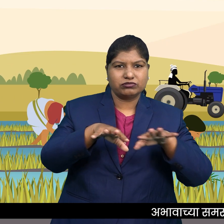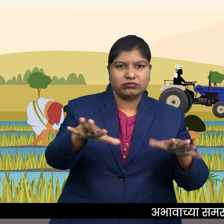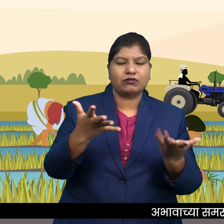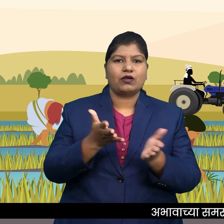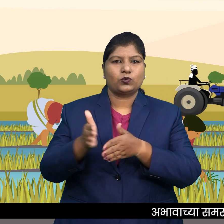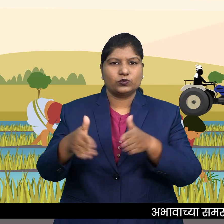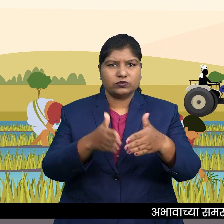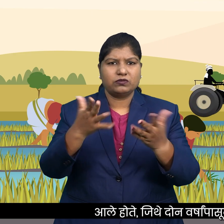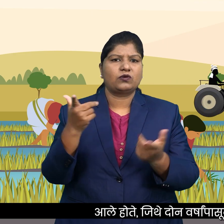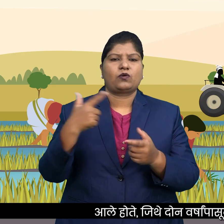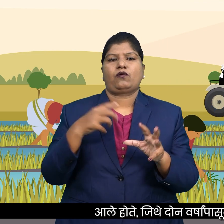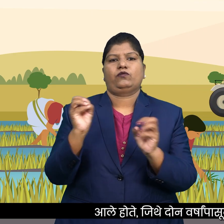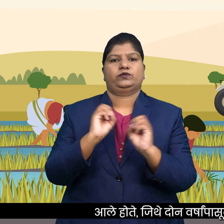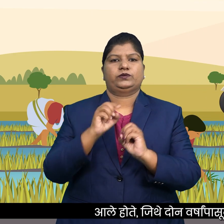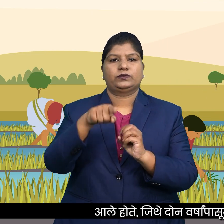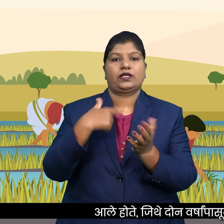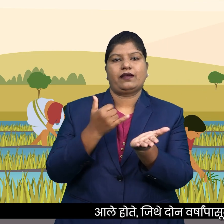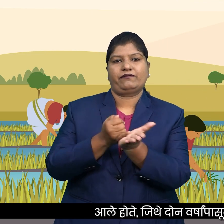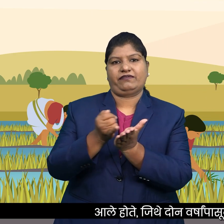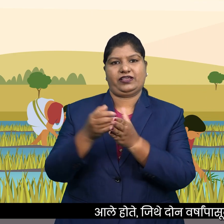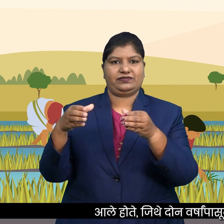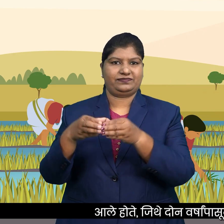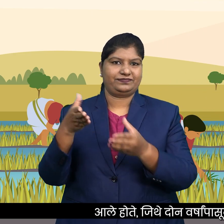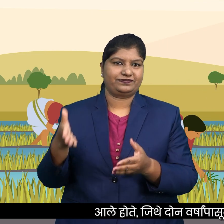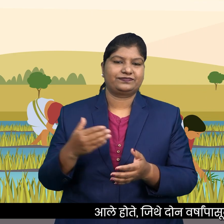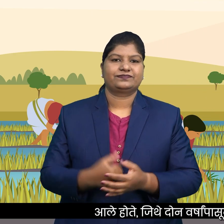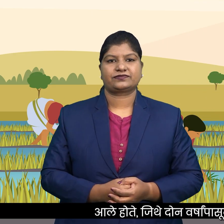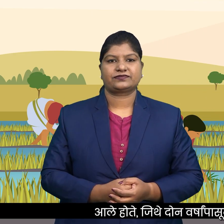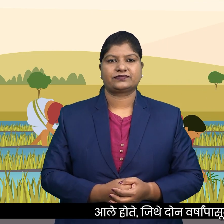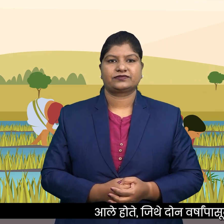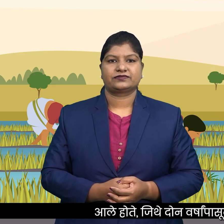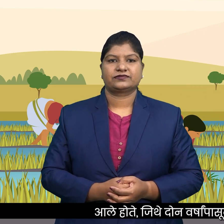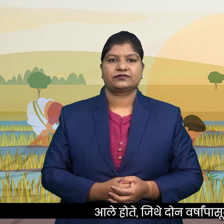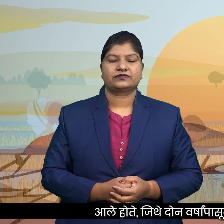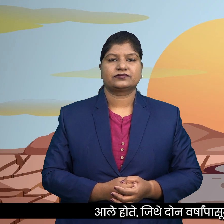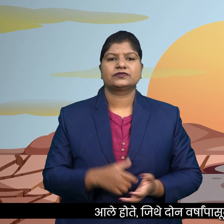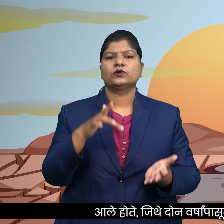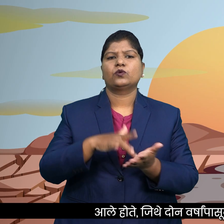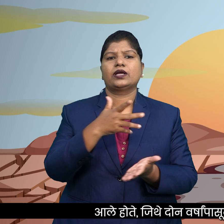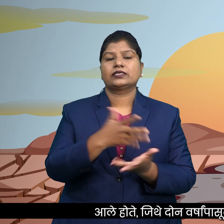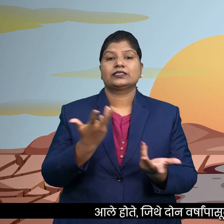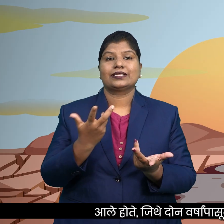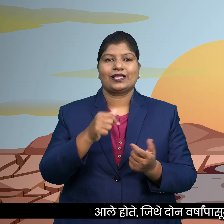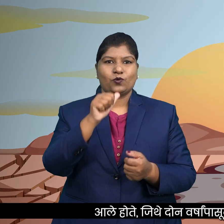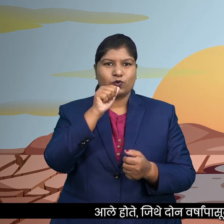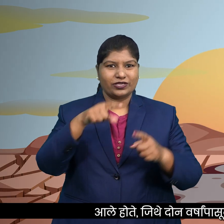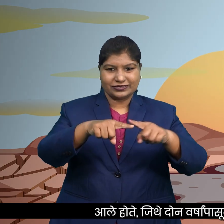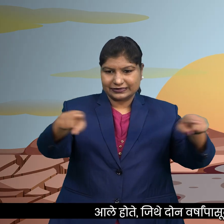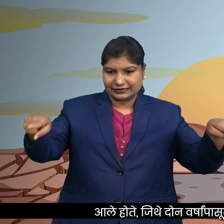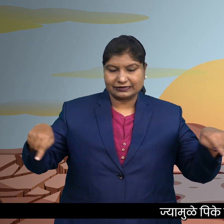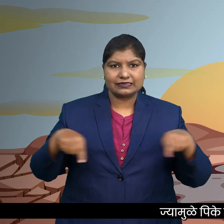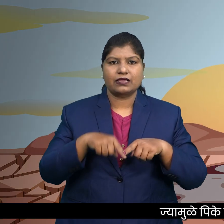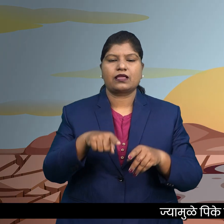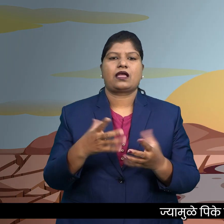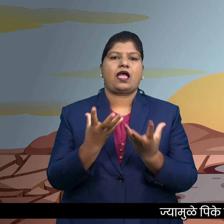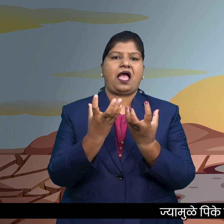समस्येवर चर्चा करण्यासाठी आले होते, जिथे 2 वर्षापासून पाण्याच्या टाक्या रिकाम्या